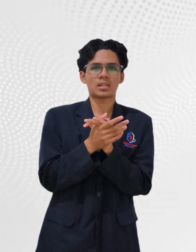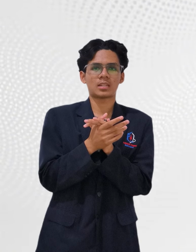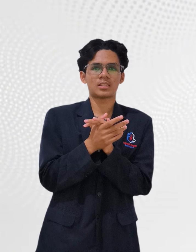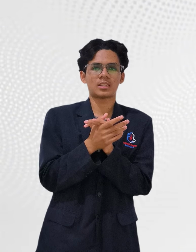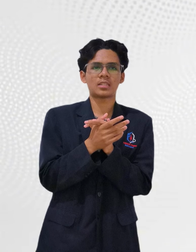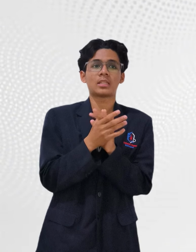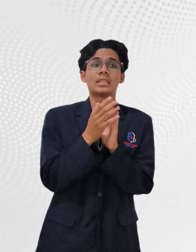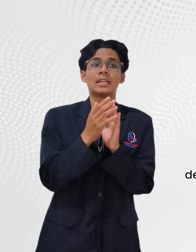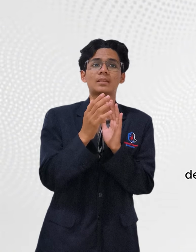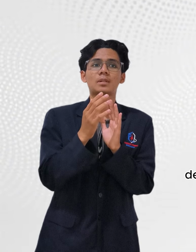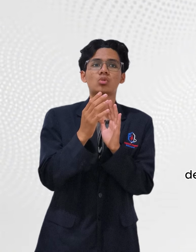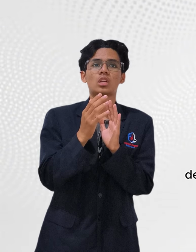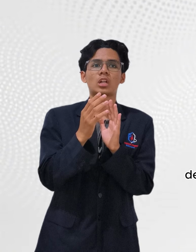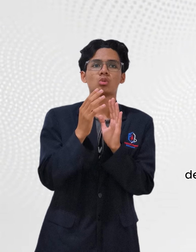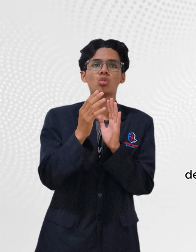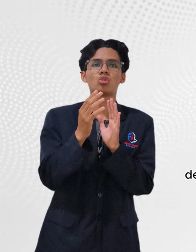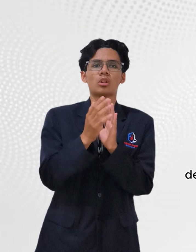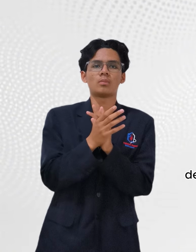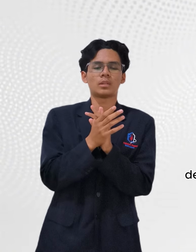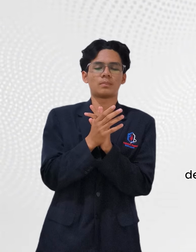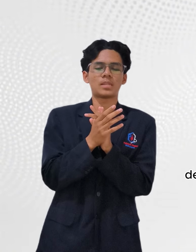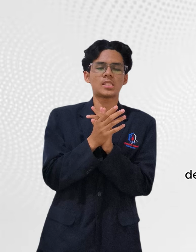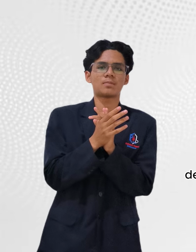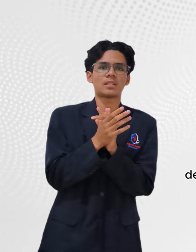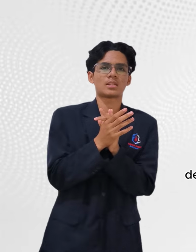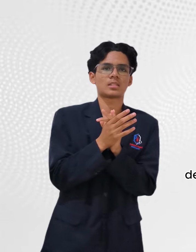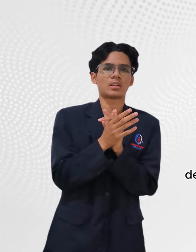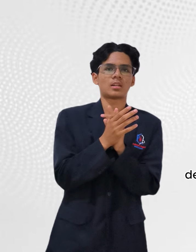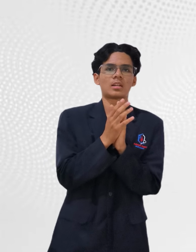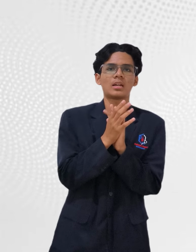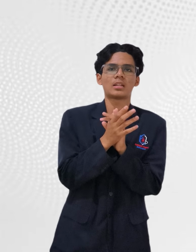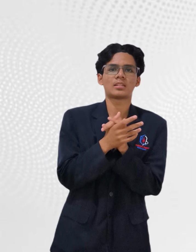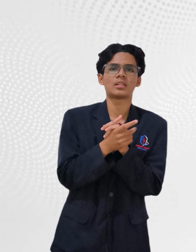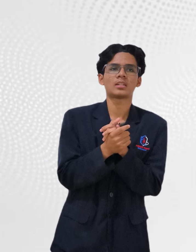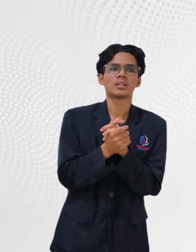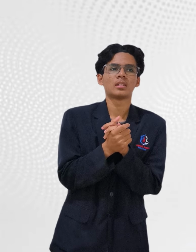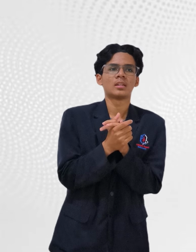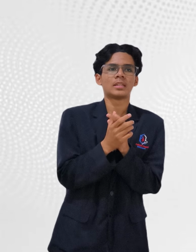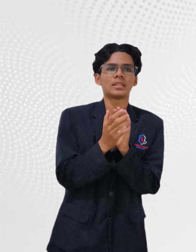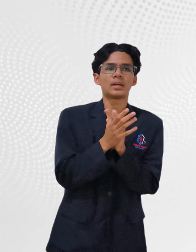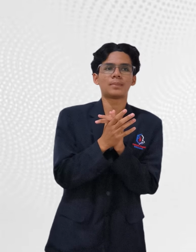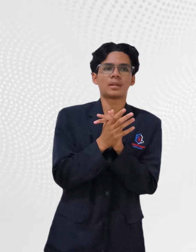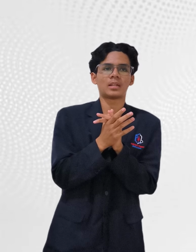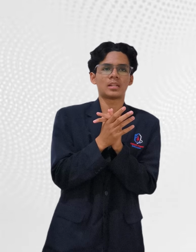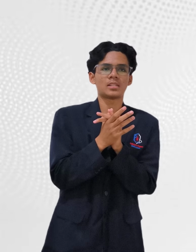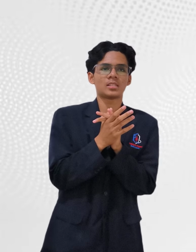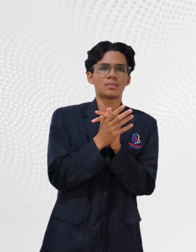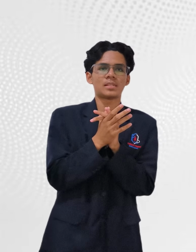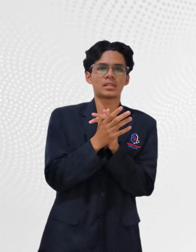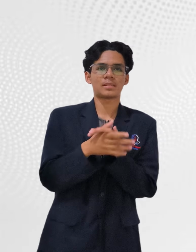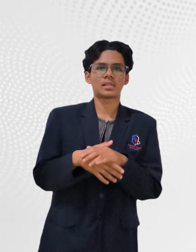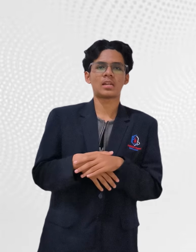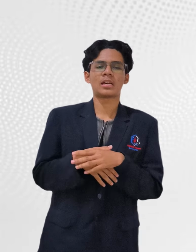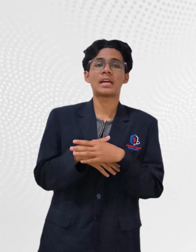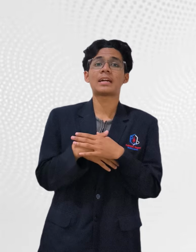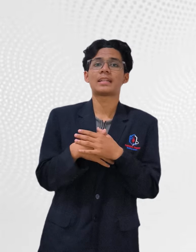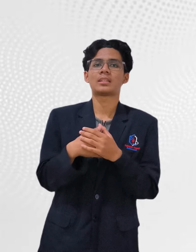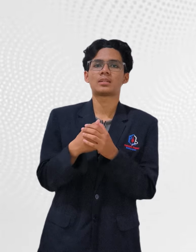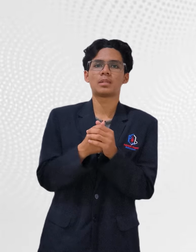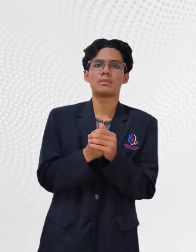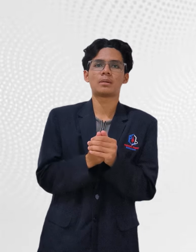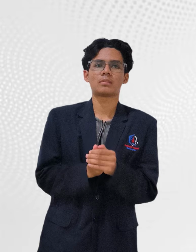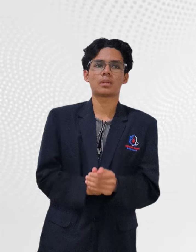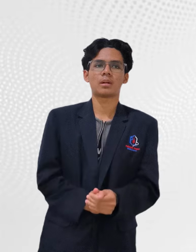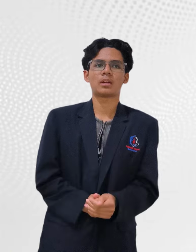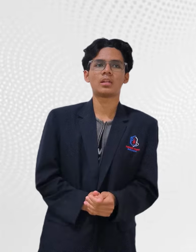prinsip-prinsip dasar rangkaian listrik, dengan menggunakan hukum Ohm dan prinsip dasar rangkaian listrik, kita dapat menganalisis dan menyelesaikan masalah